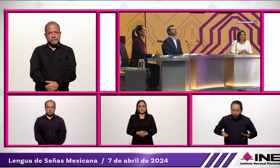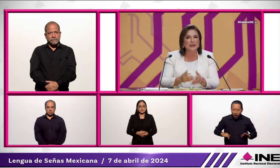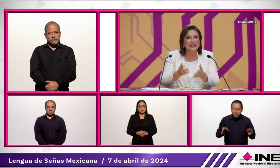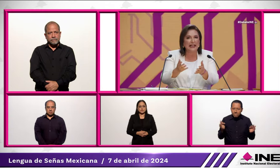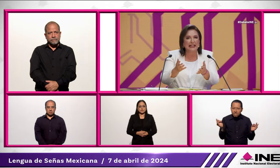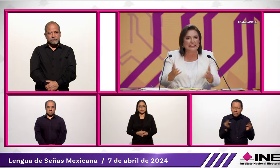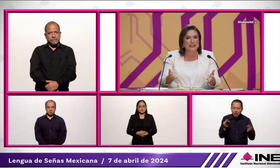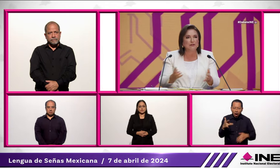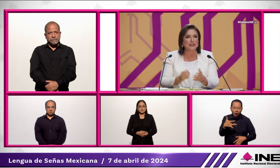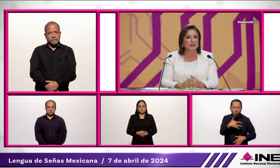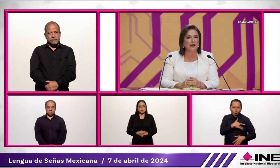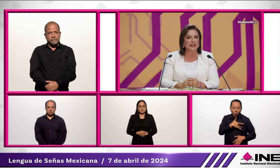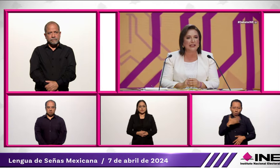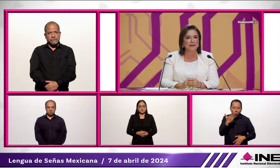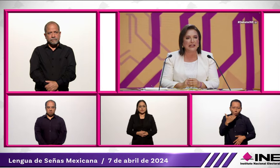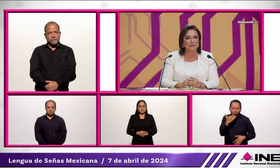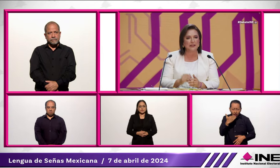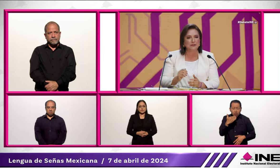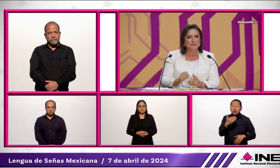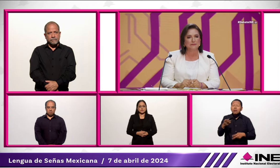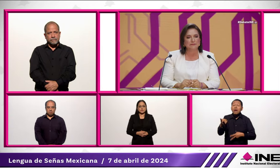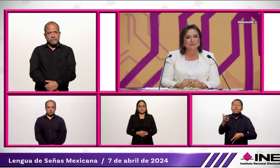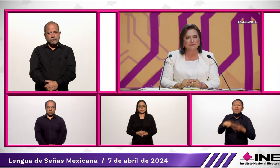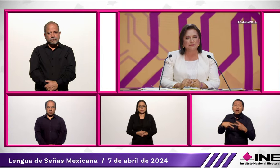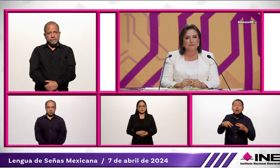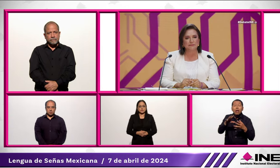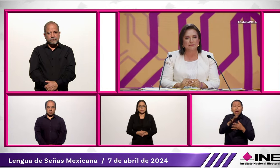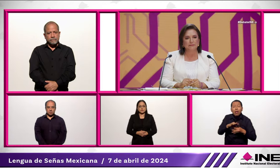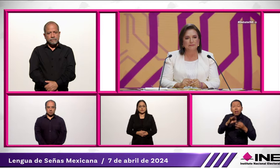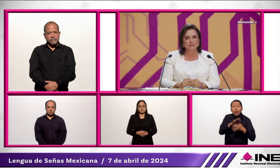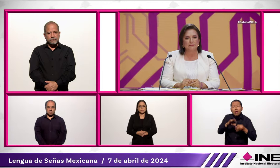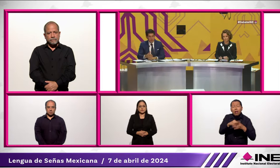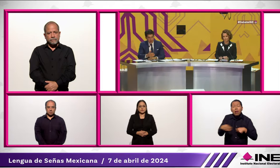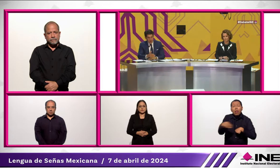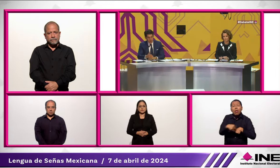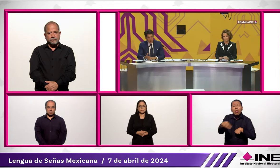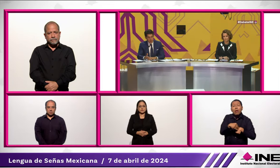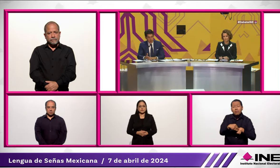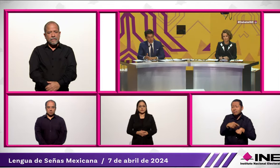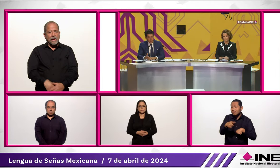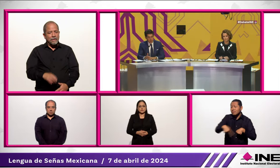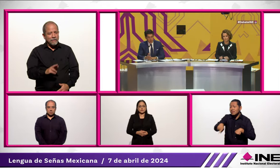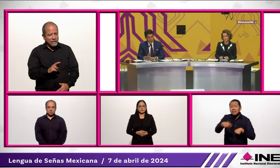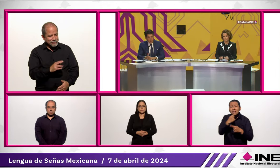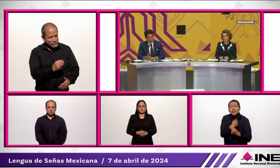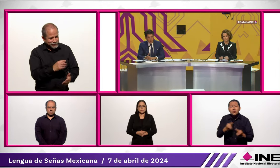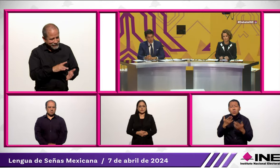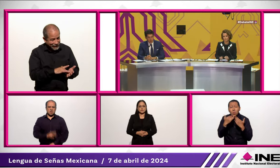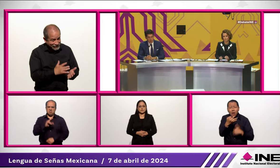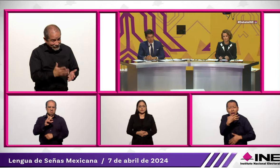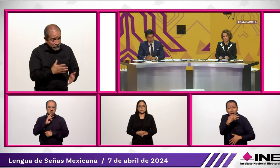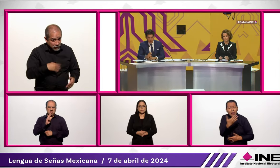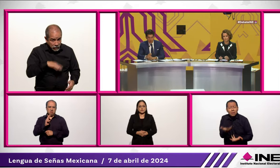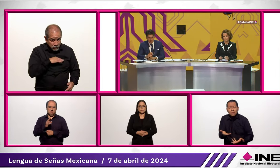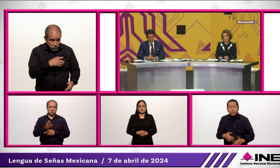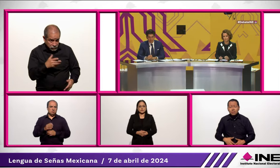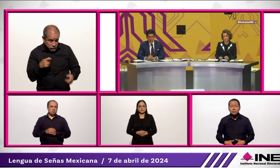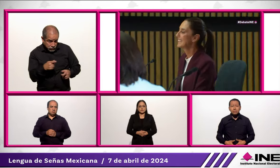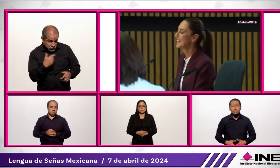echar rollo mientras la gente está sufriendo la falta de medicamentos. Gracias, candidata Xochitl Gálvez. ¿Quiere contestar, candidata Claudia Sheinbaum? No, que